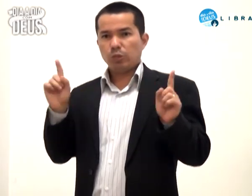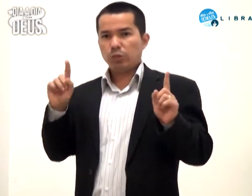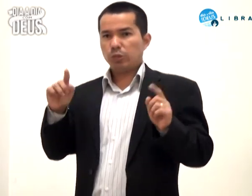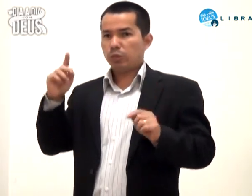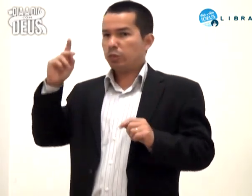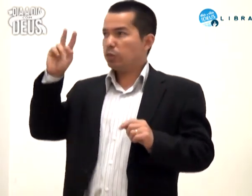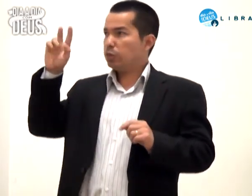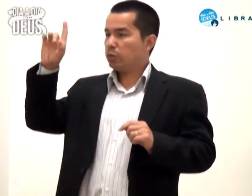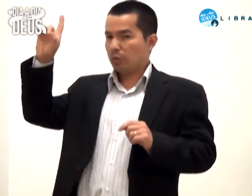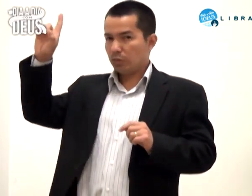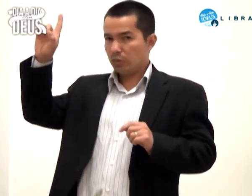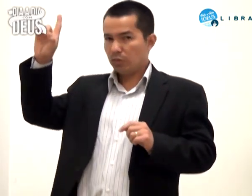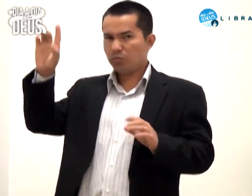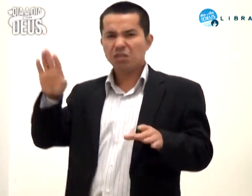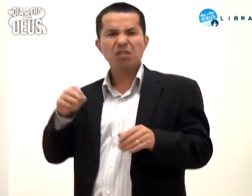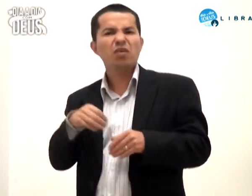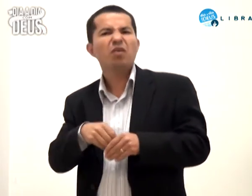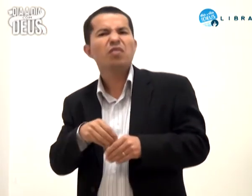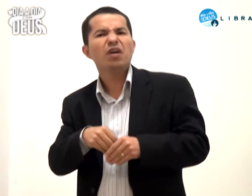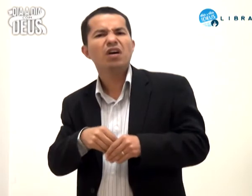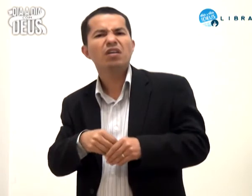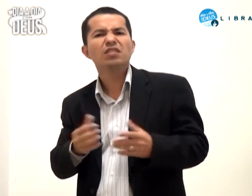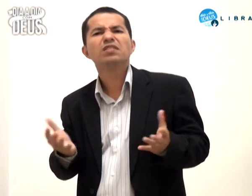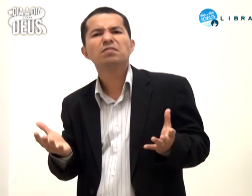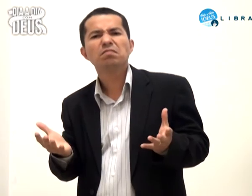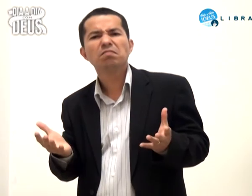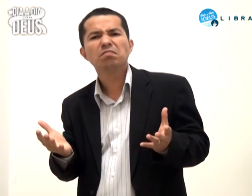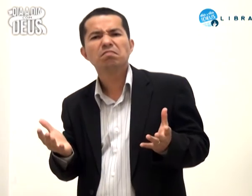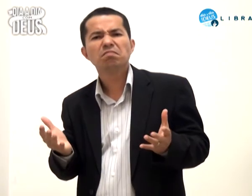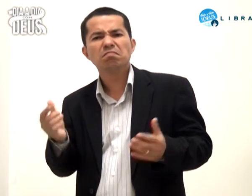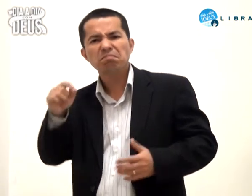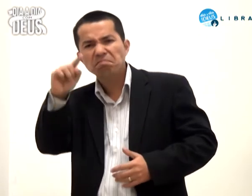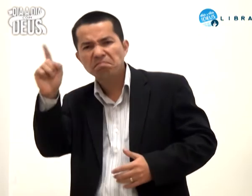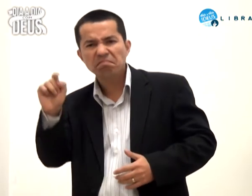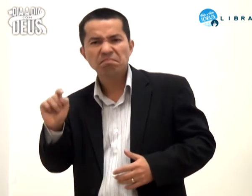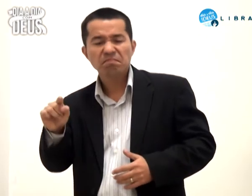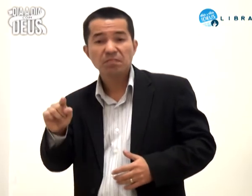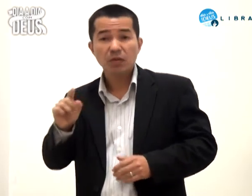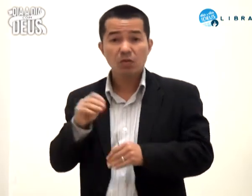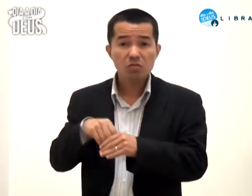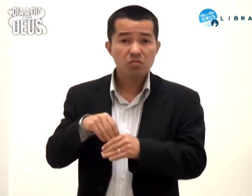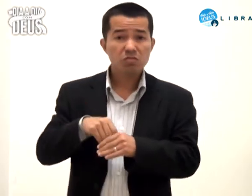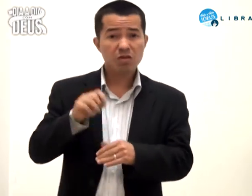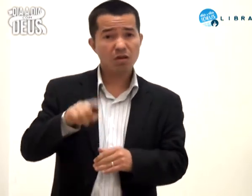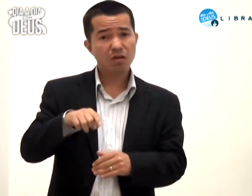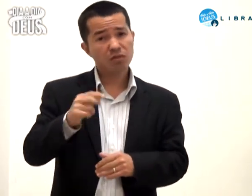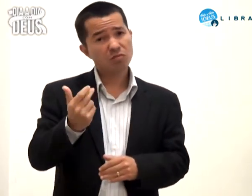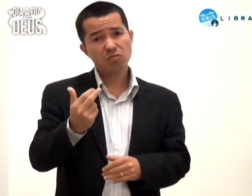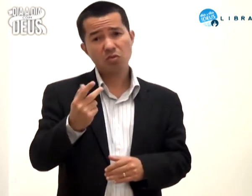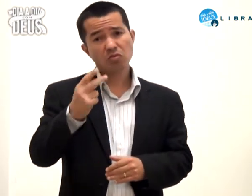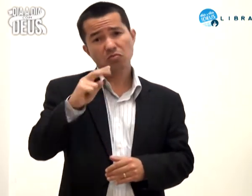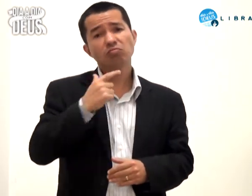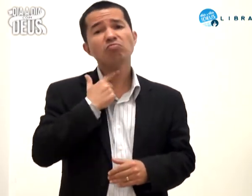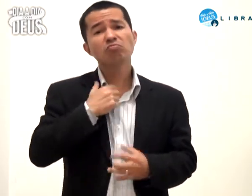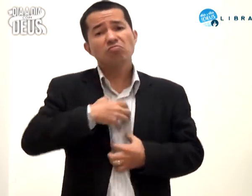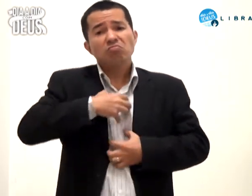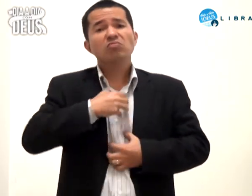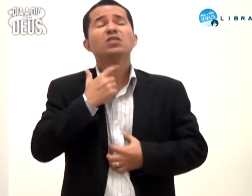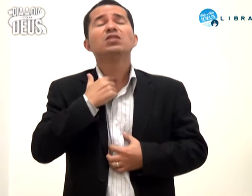Mas e as ofertas? As ofertas não. Elas são a expressão da tua gratidão, do teu louvor. E como é que elas